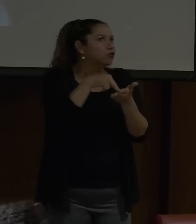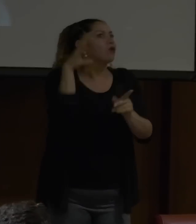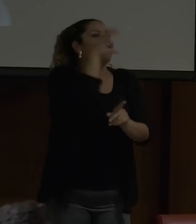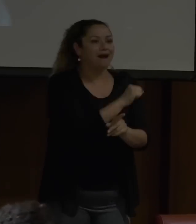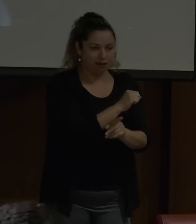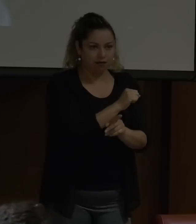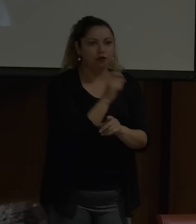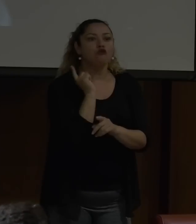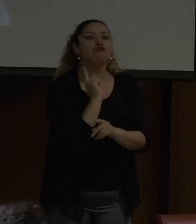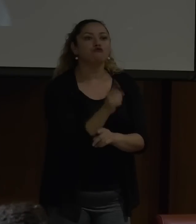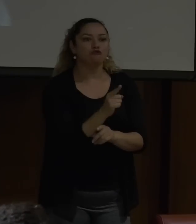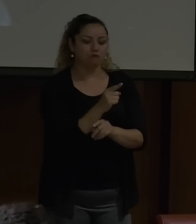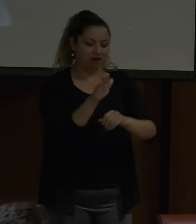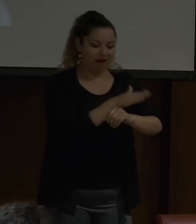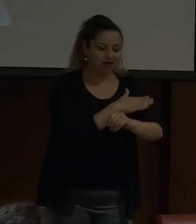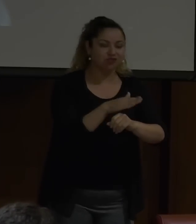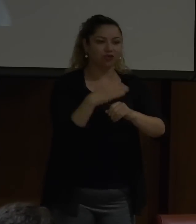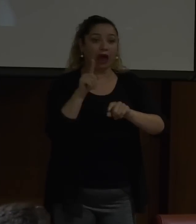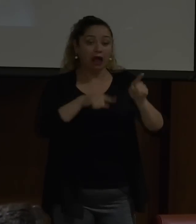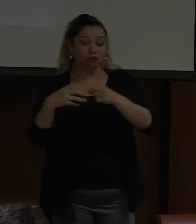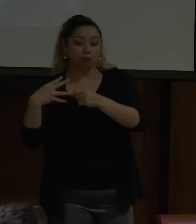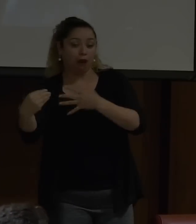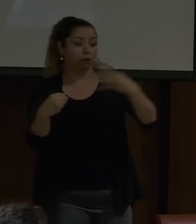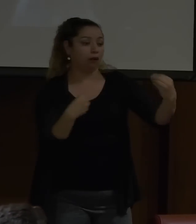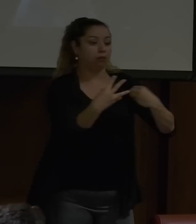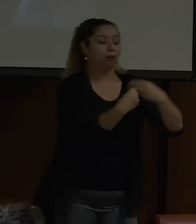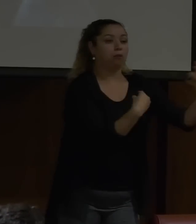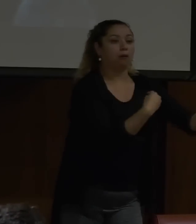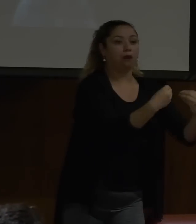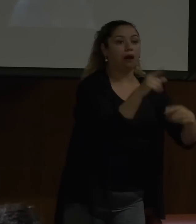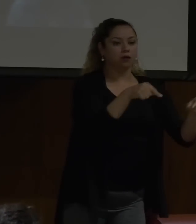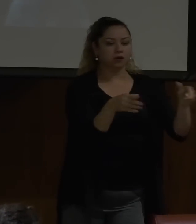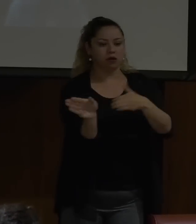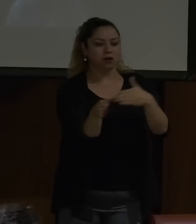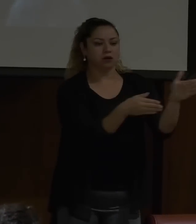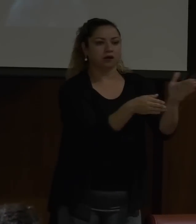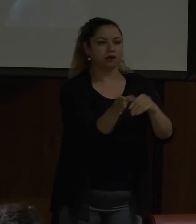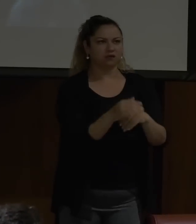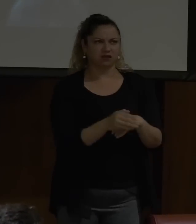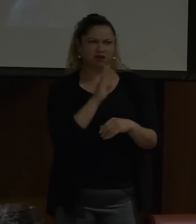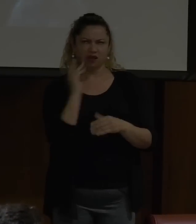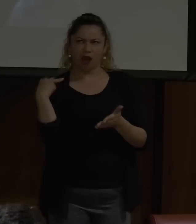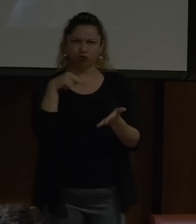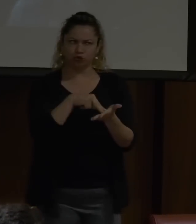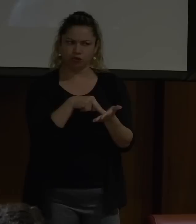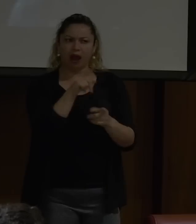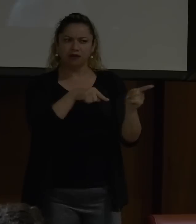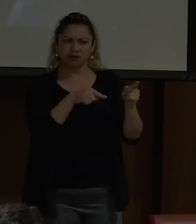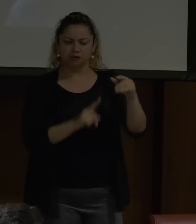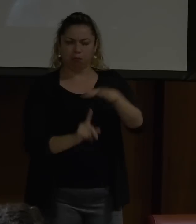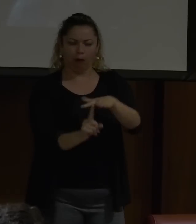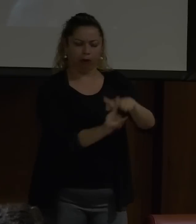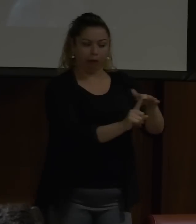como los versos viajaban de boca en boca, no se sabía realmente en muchos casos quién era su autor. Y